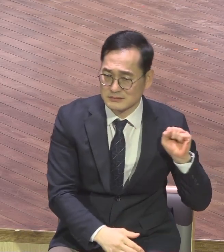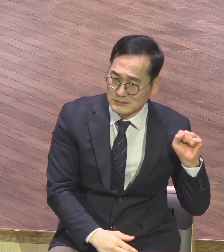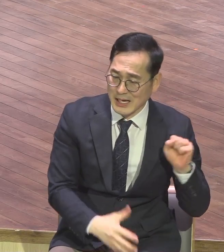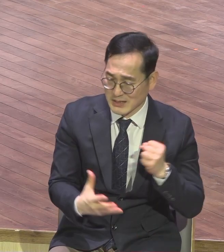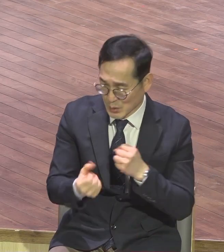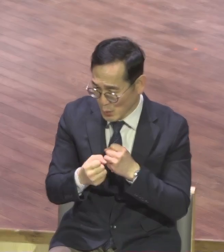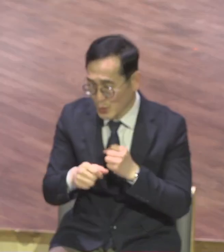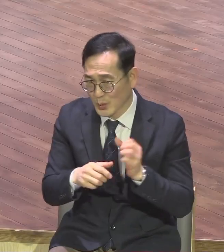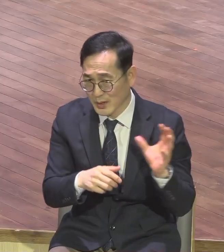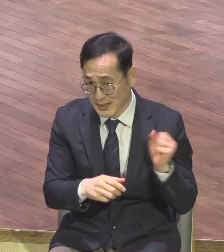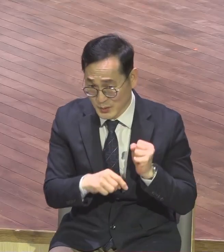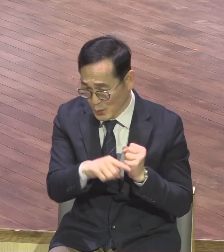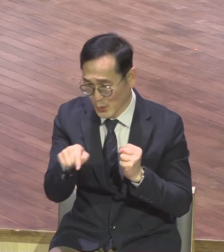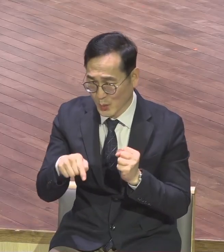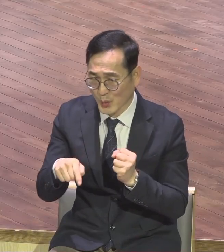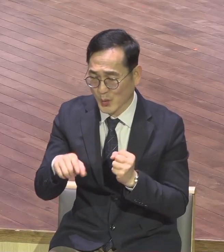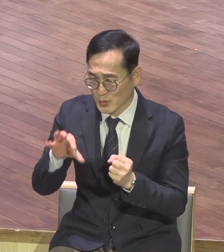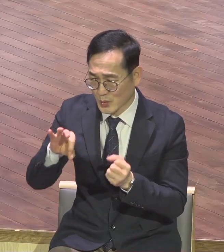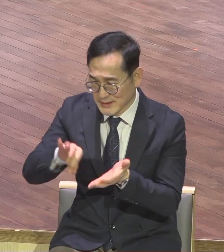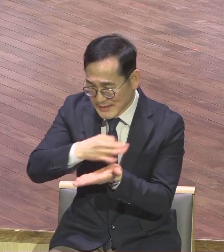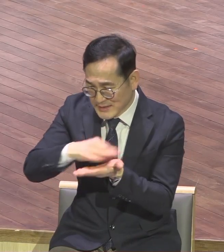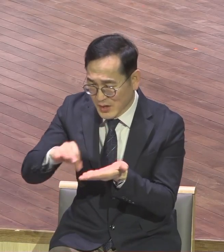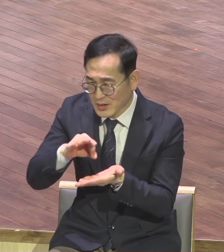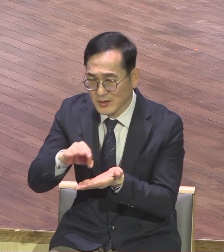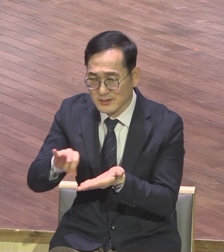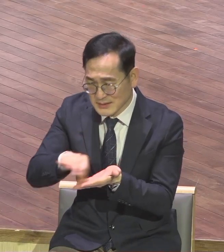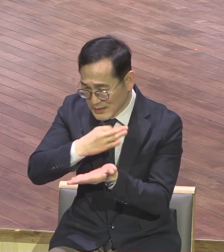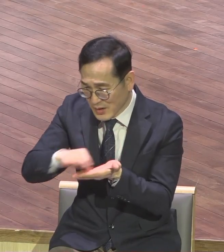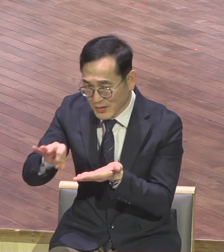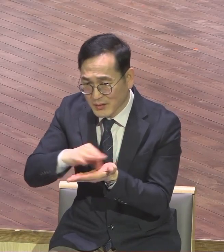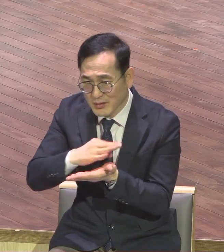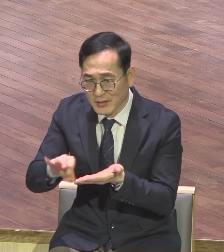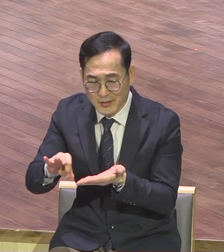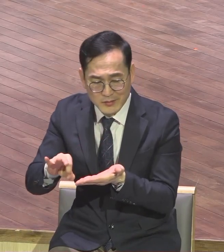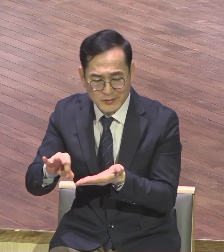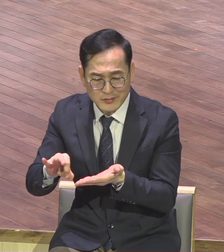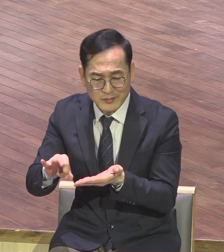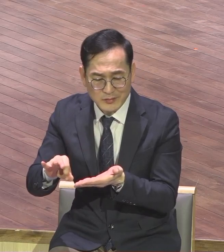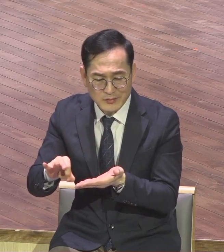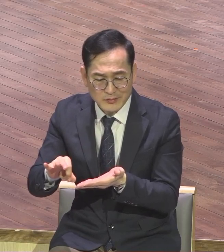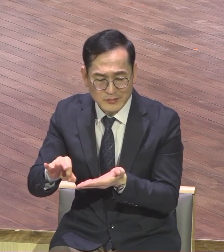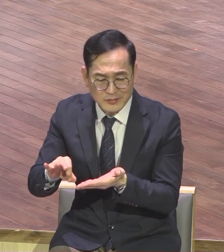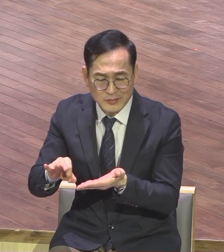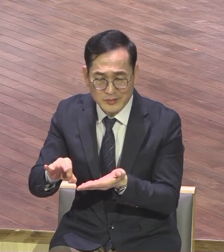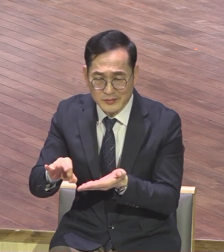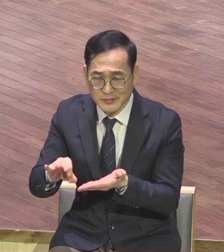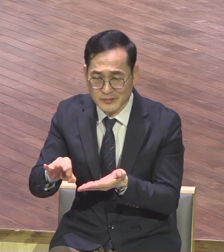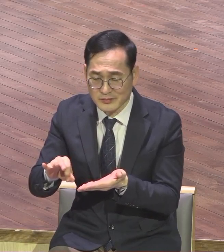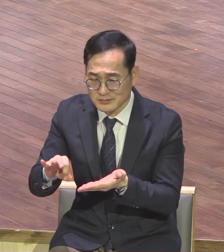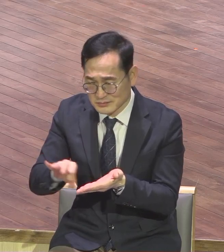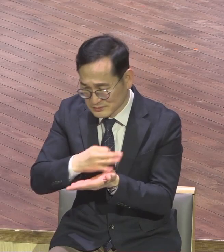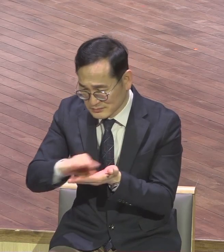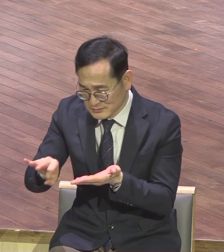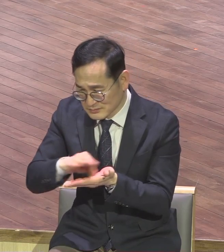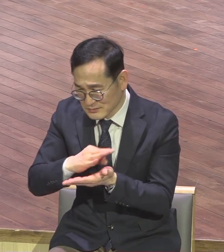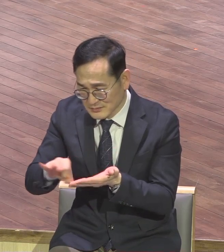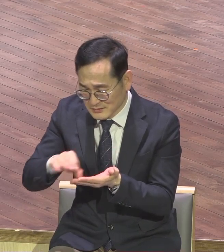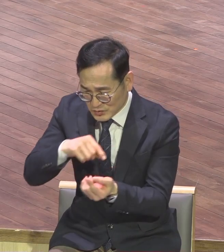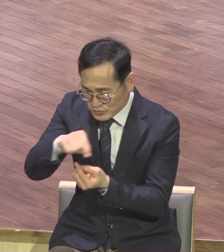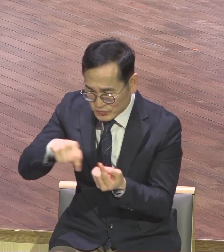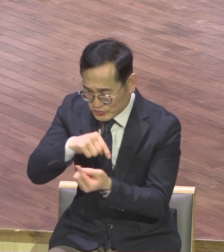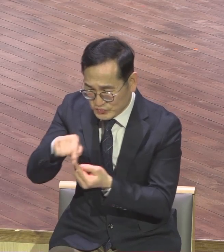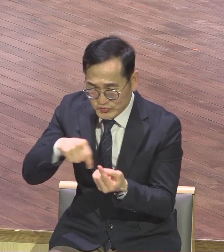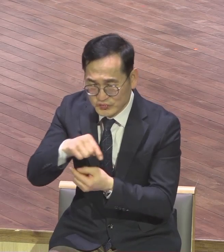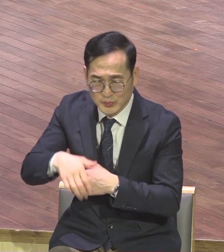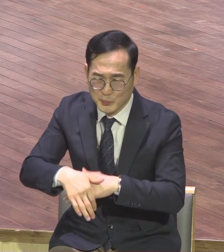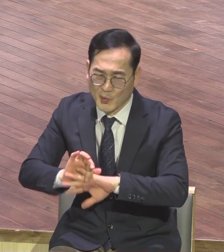그 수준가 사니까 그 교회 살림을 그 쫑발이 지 월급 받는 그 수준가 사는, 그러니 교회가 어떻게